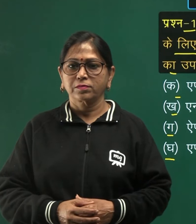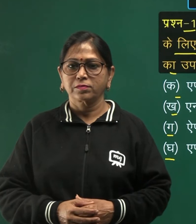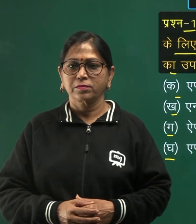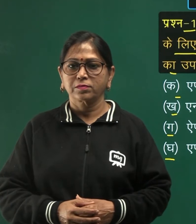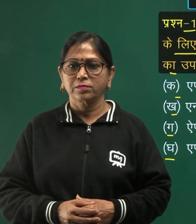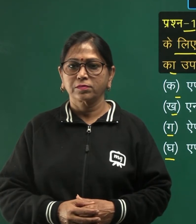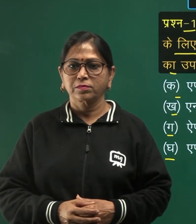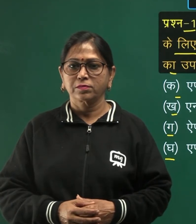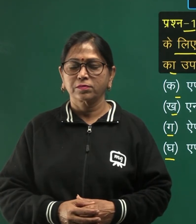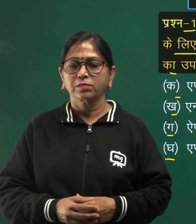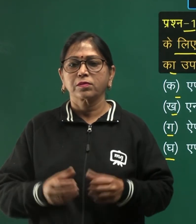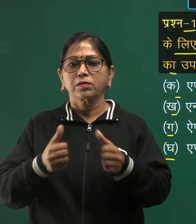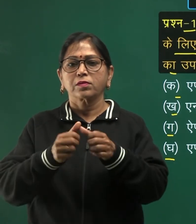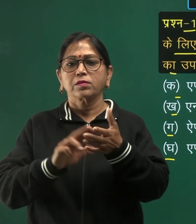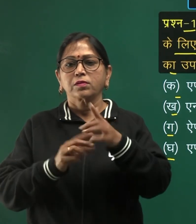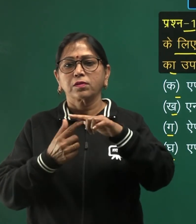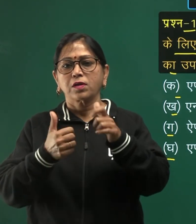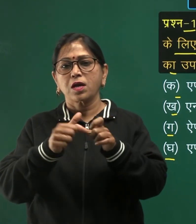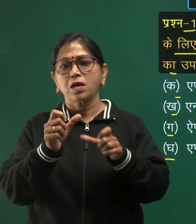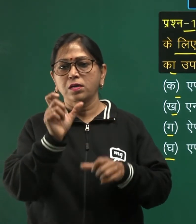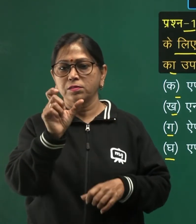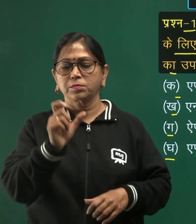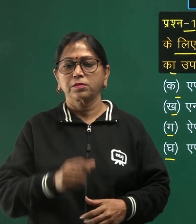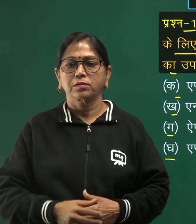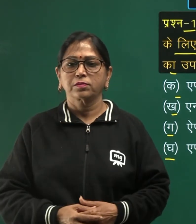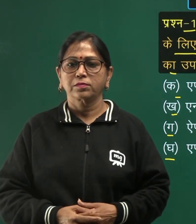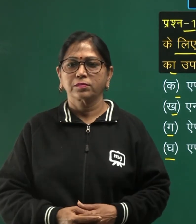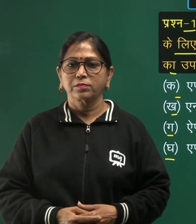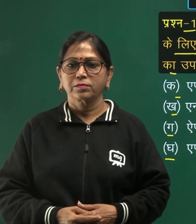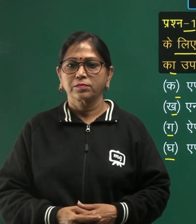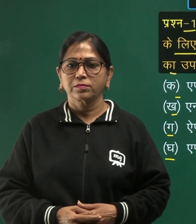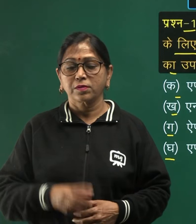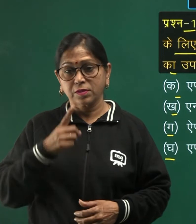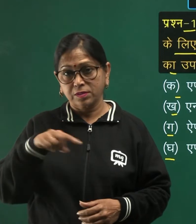नंबर 4 अंत सेफ्टी